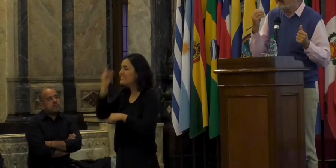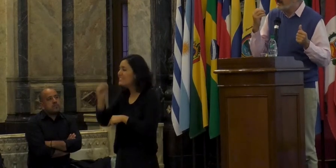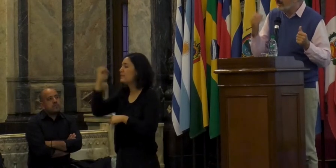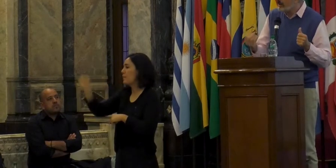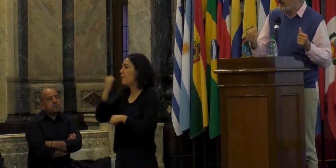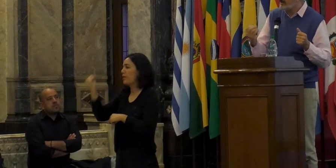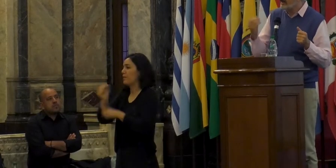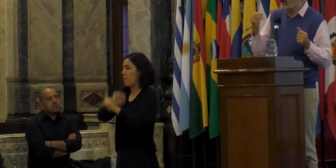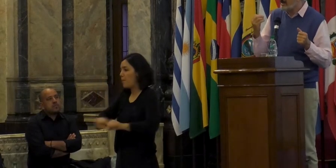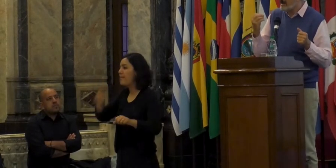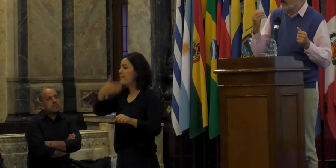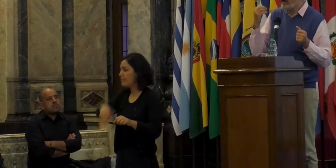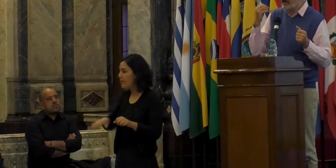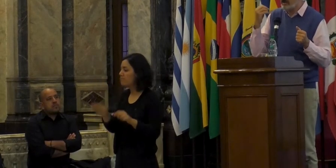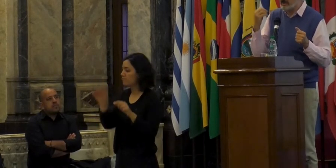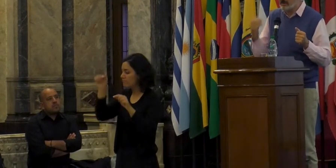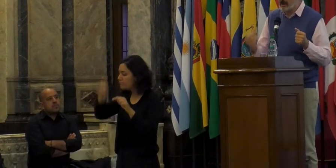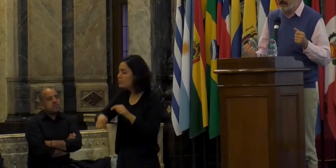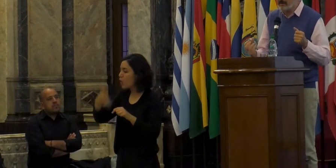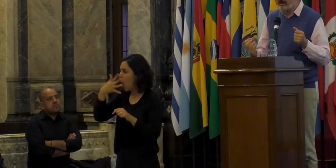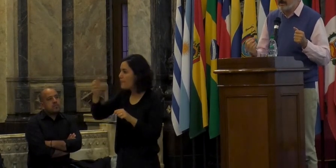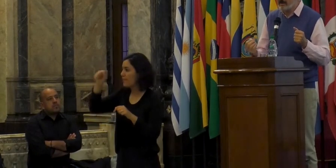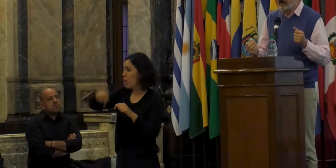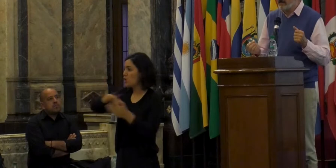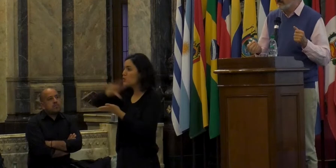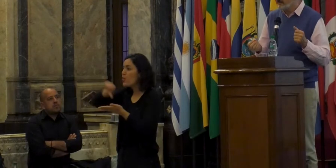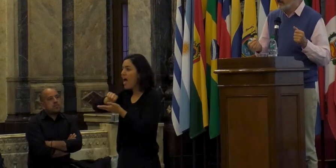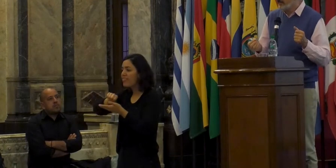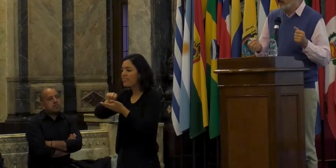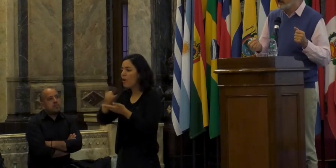crucial para entender hoy lo que está pasando en nuestras ciudades,